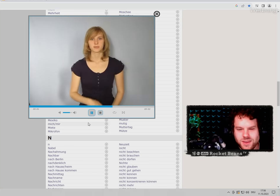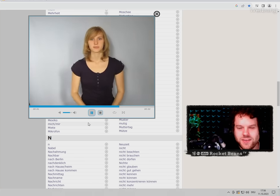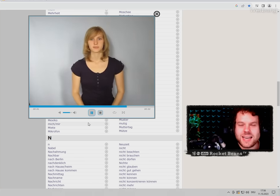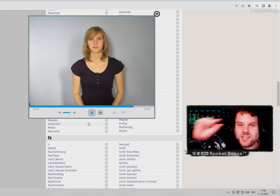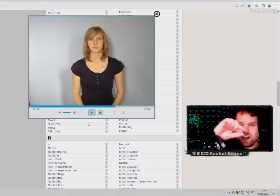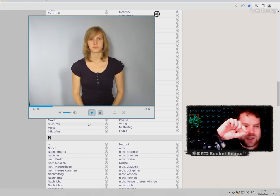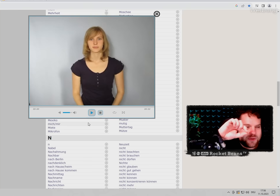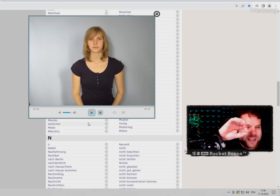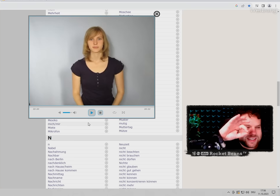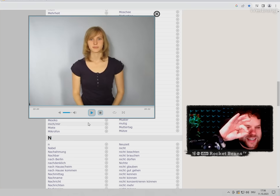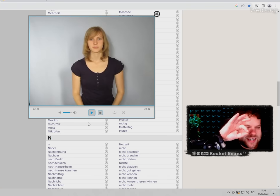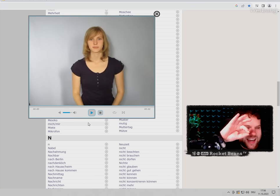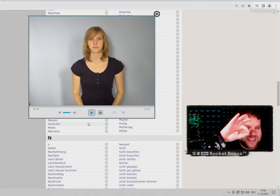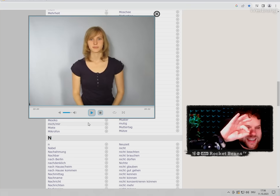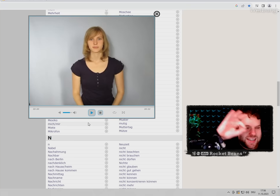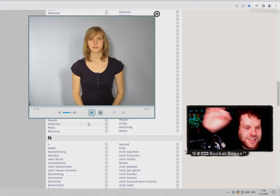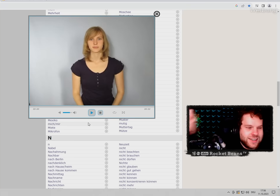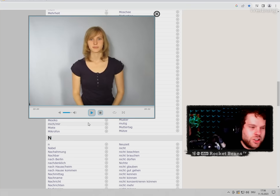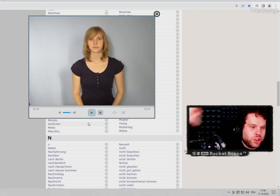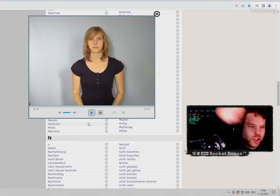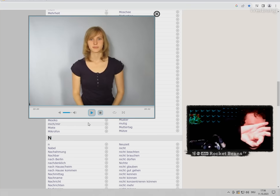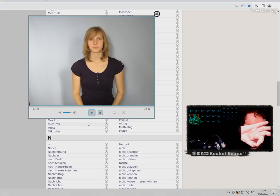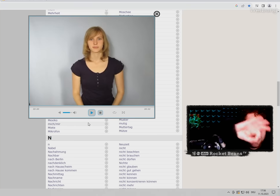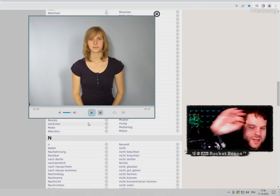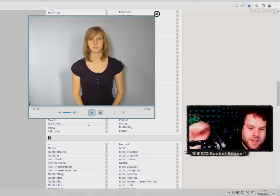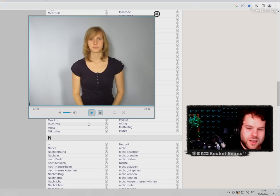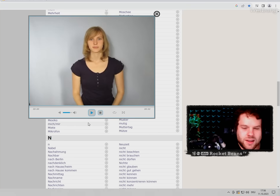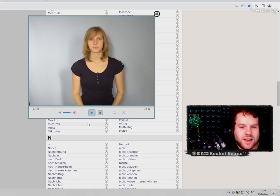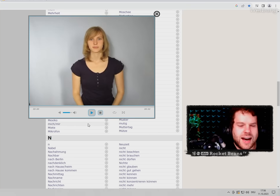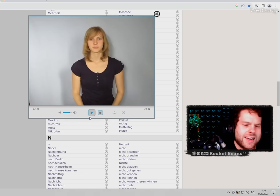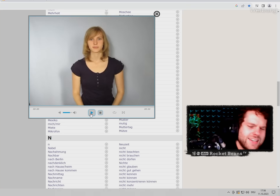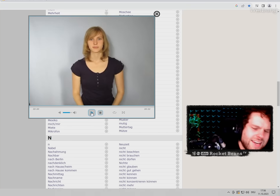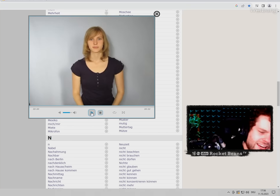Wie, der soll so winzig klein sein? Ach, nee.